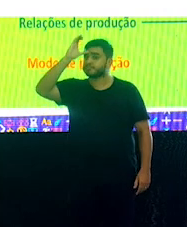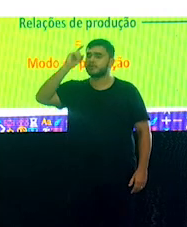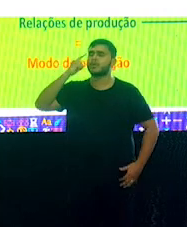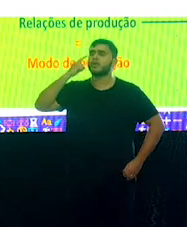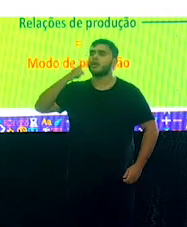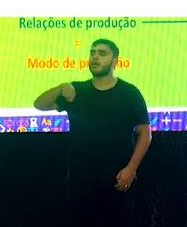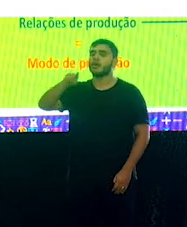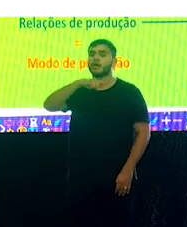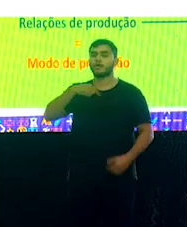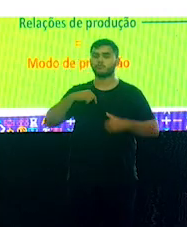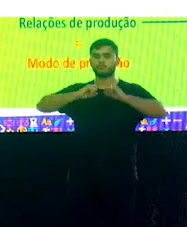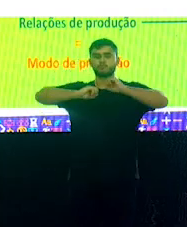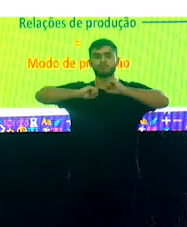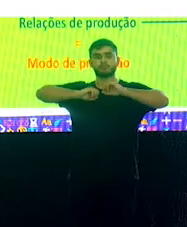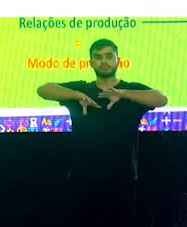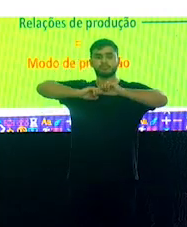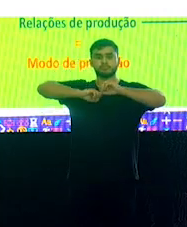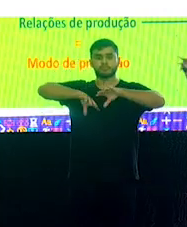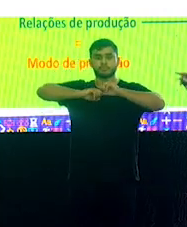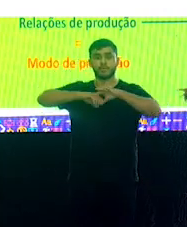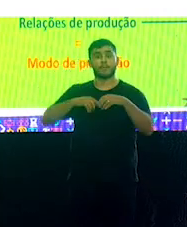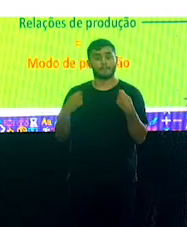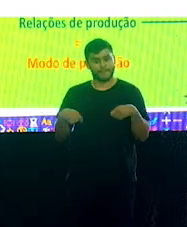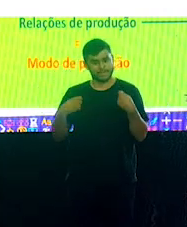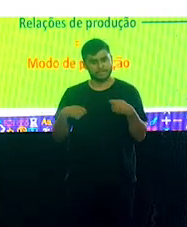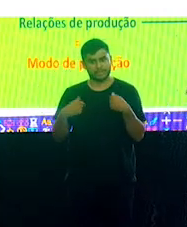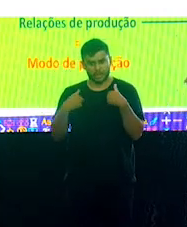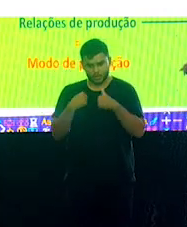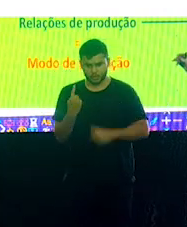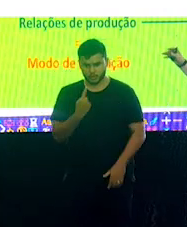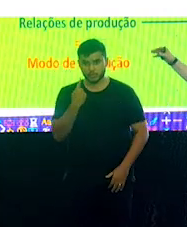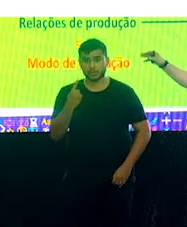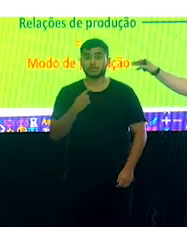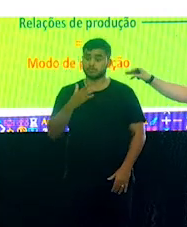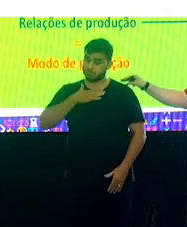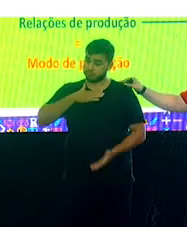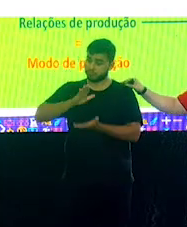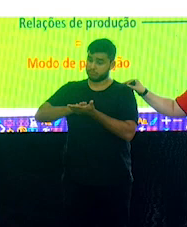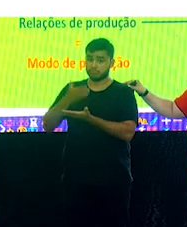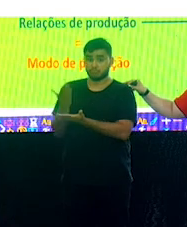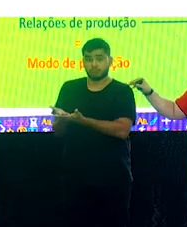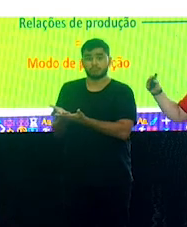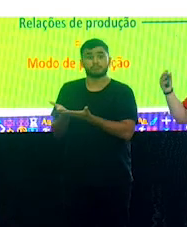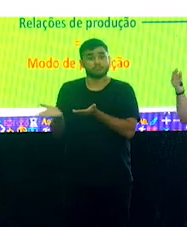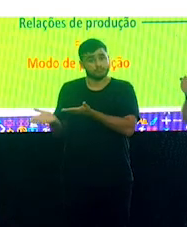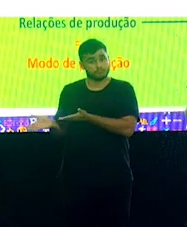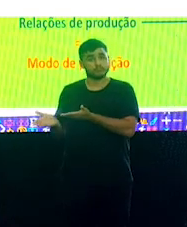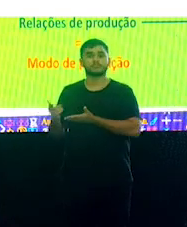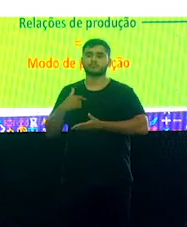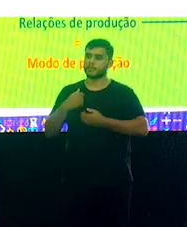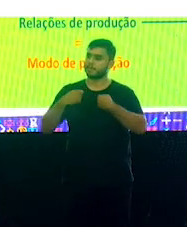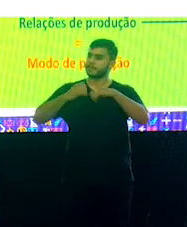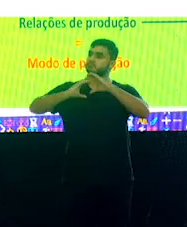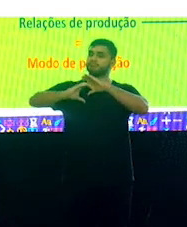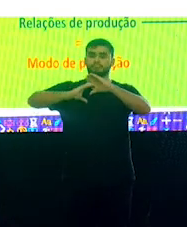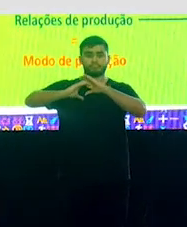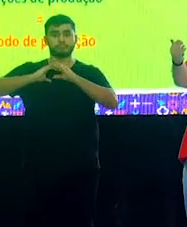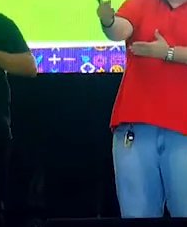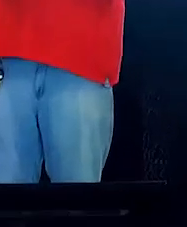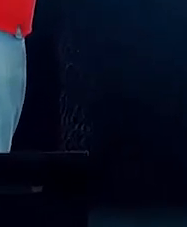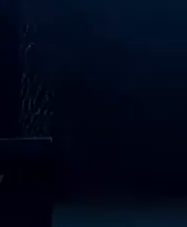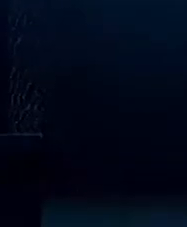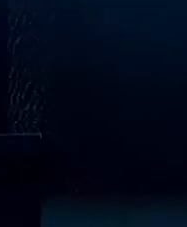esse conhecimento, é necessário uma série de coisas. É necessário esse rapaz que faz a tradução para quem